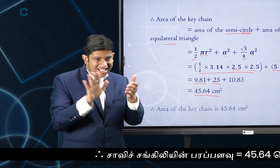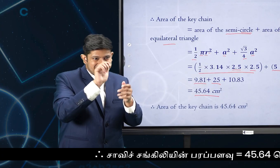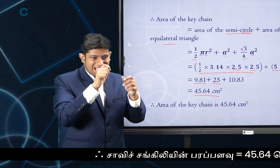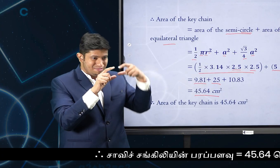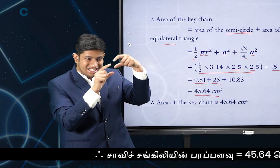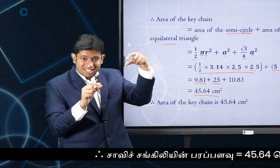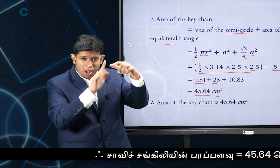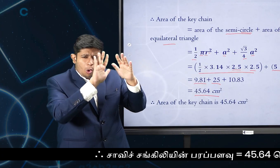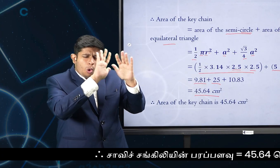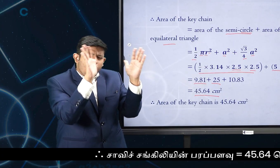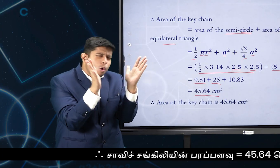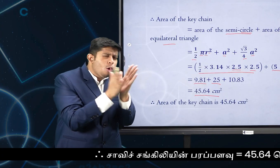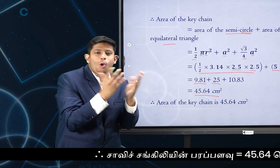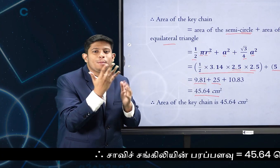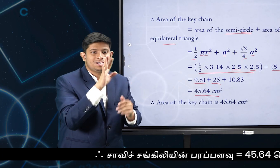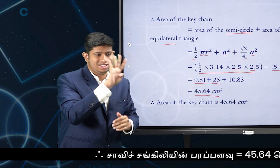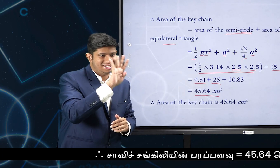ஆகையால் சாவிச்சங்கிலியின் பரப்பளவு சமன்